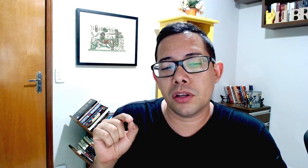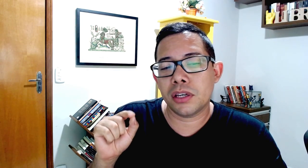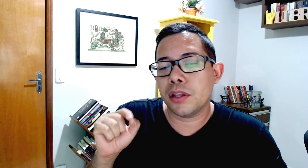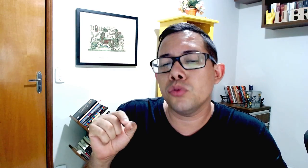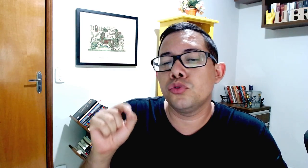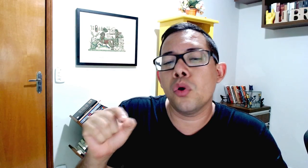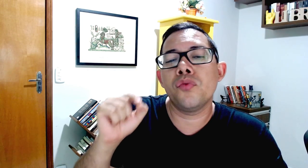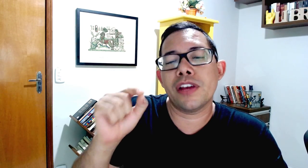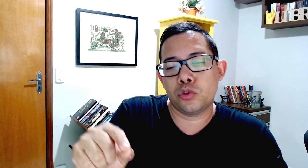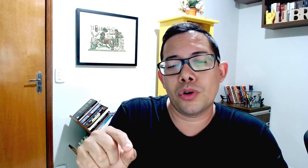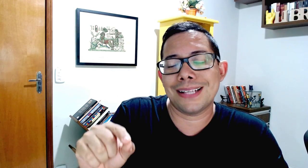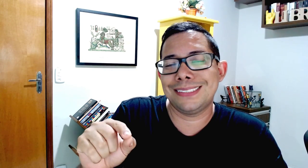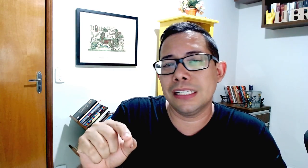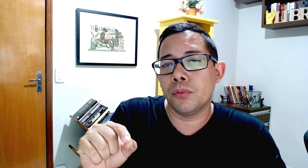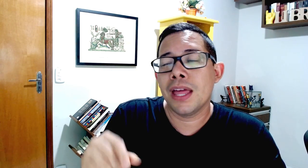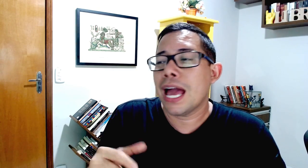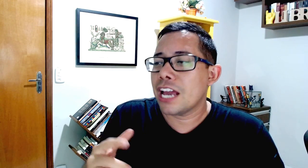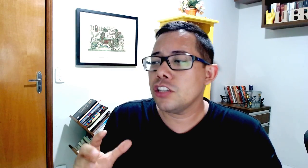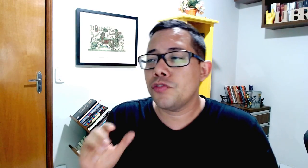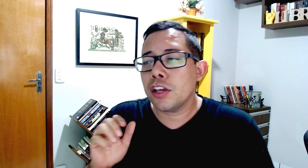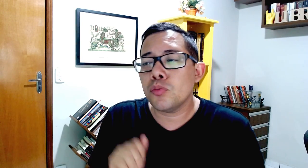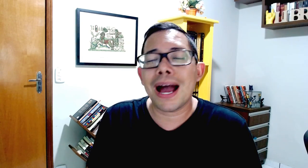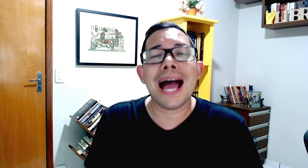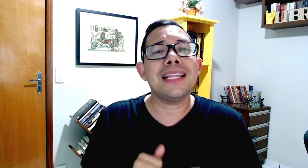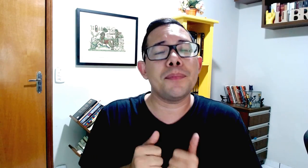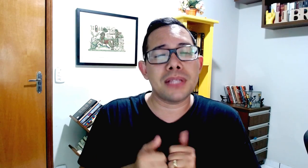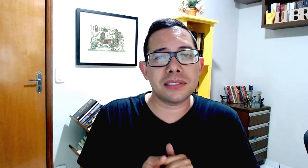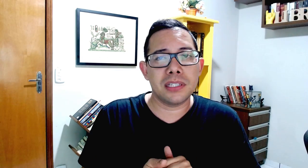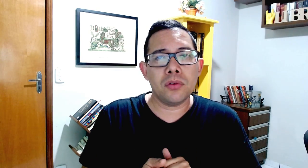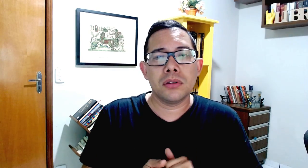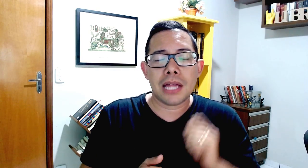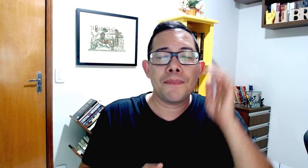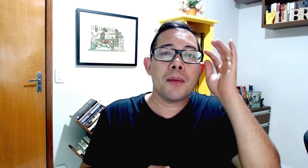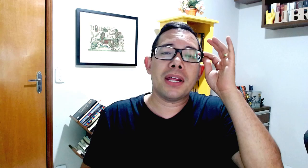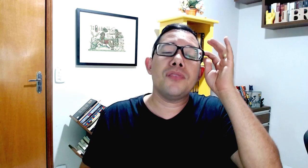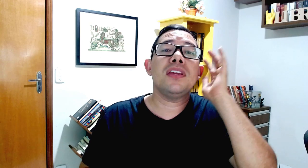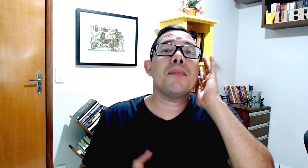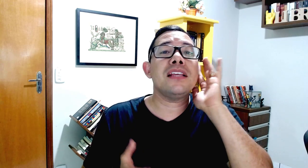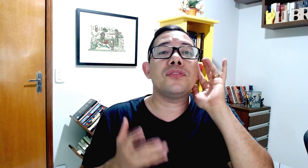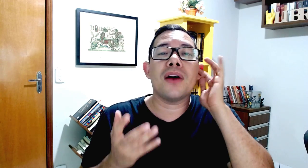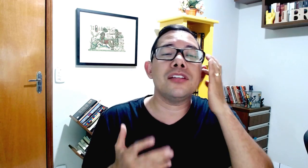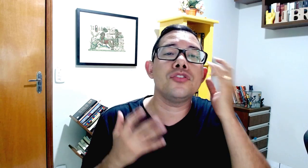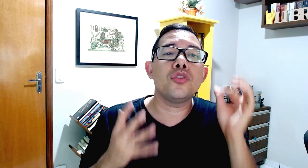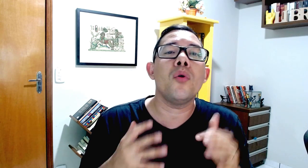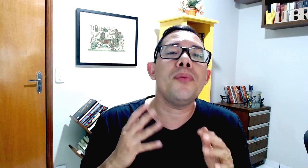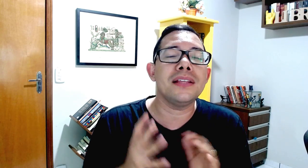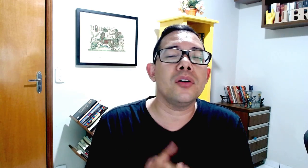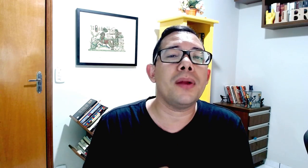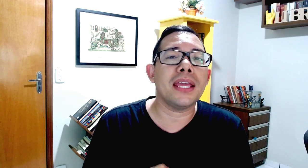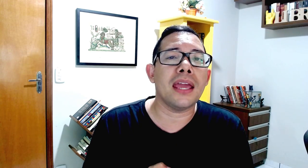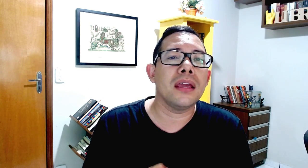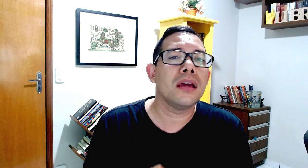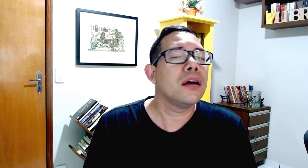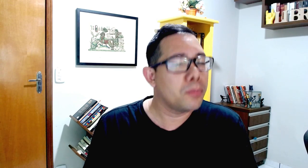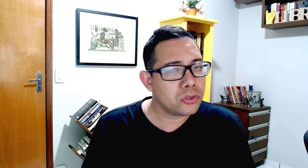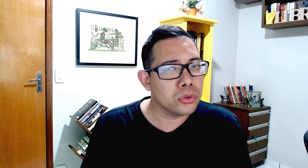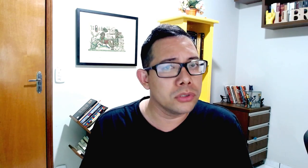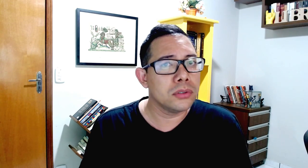gente fala assim aqui Deus ouve a Furação A gente fez uma adaptação tá para que fique mais fácil de compreensão para quem Para o